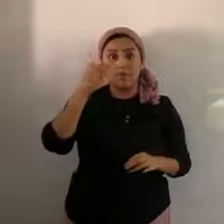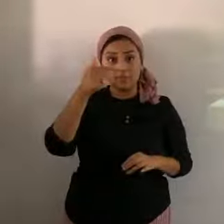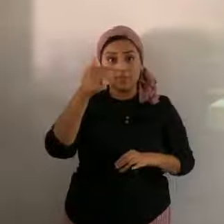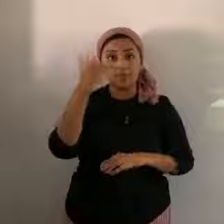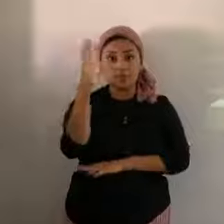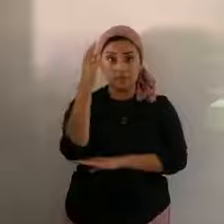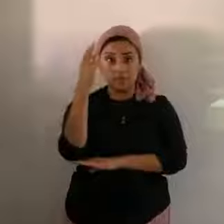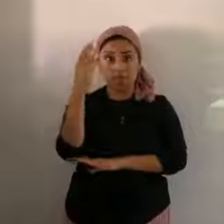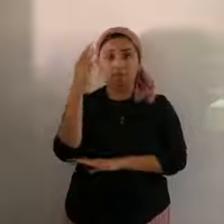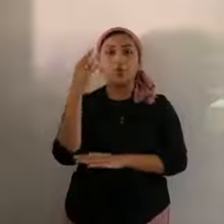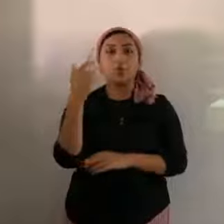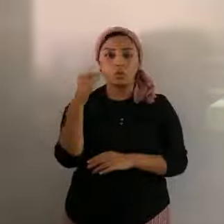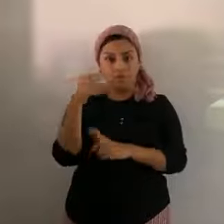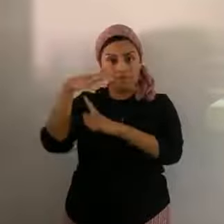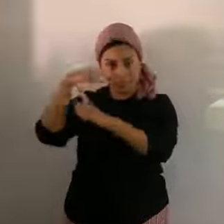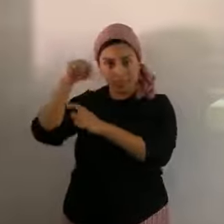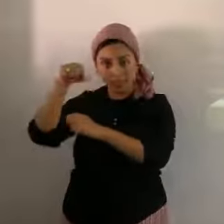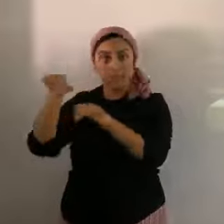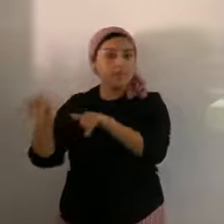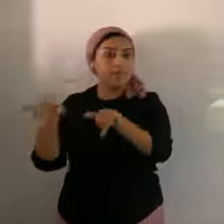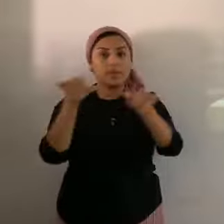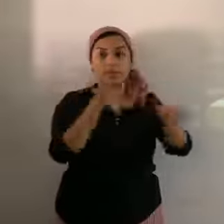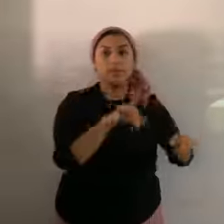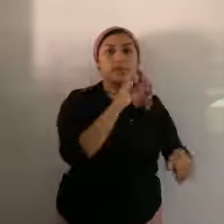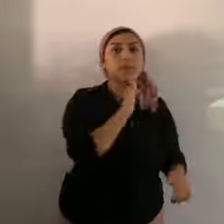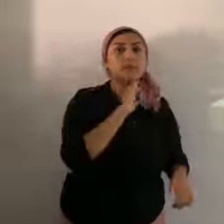y simboliza la esterilidad espiritual de Israel.